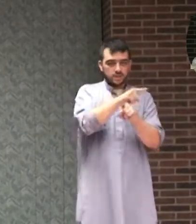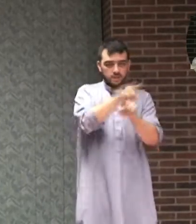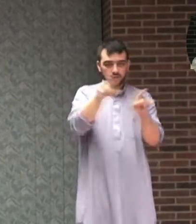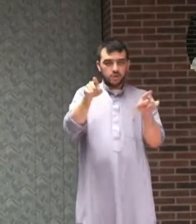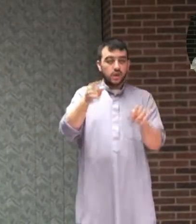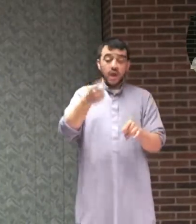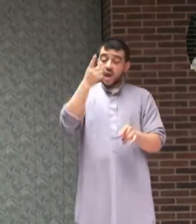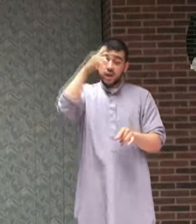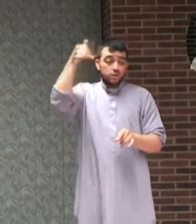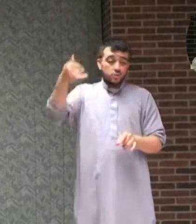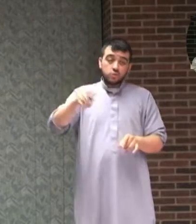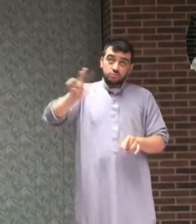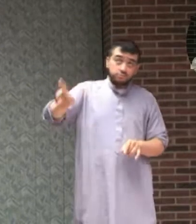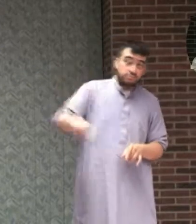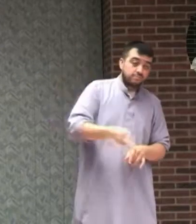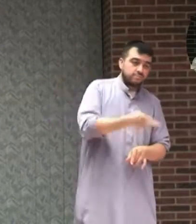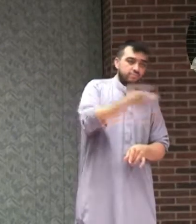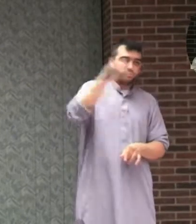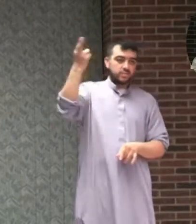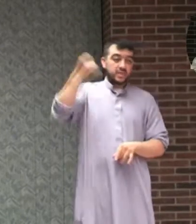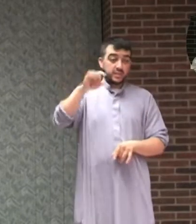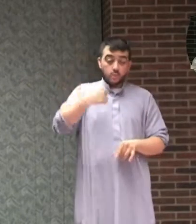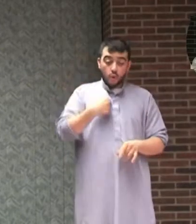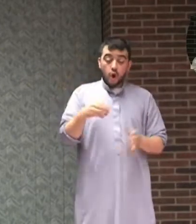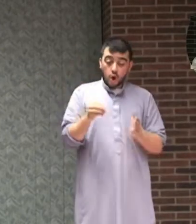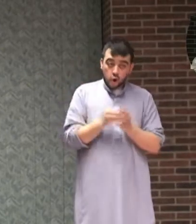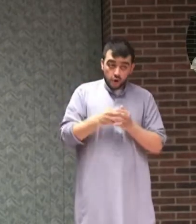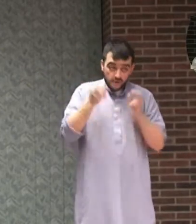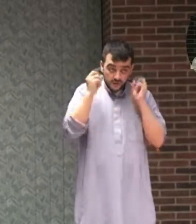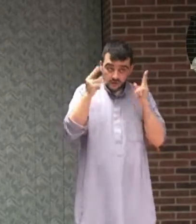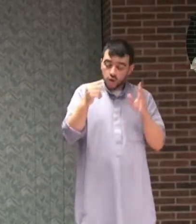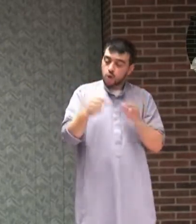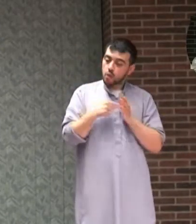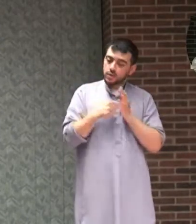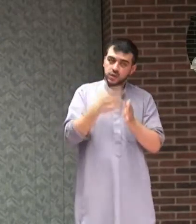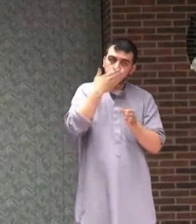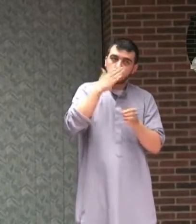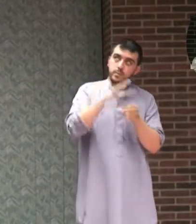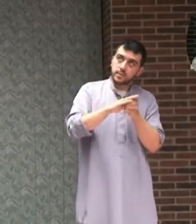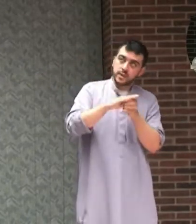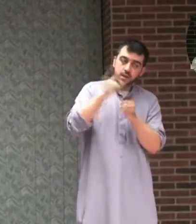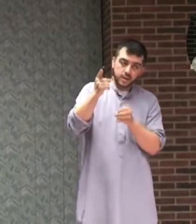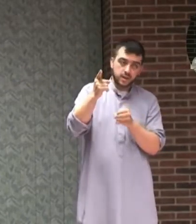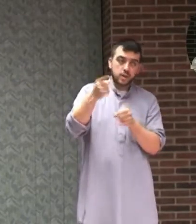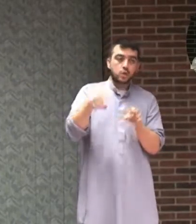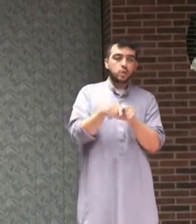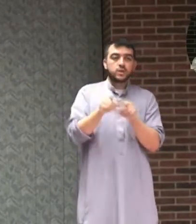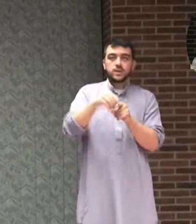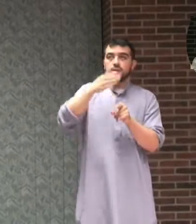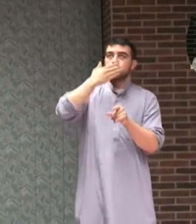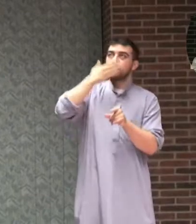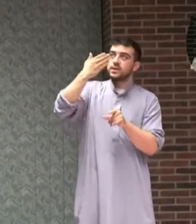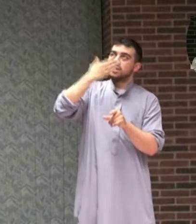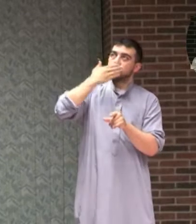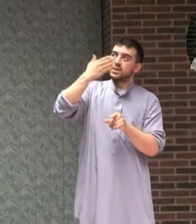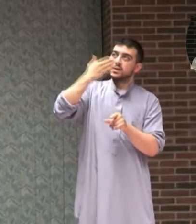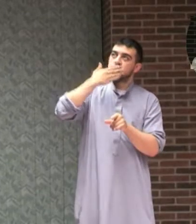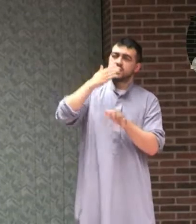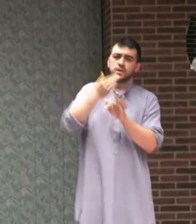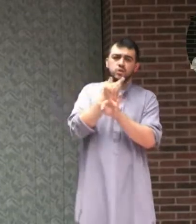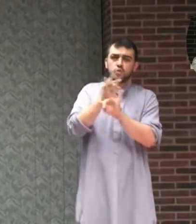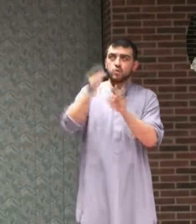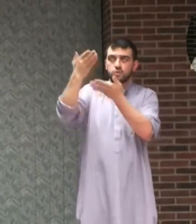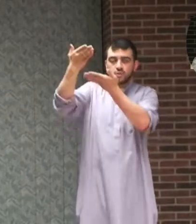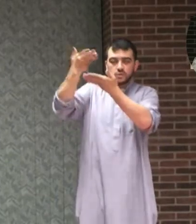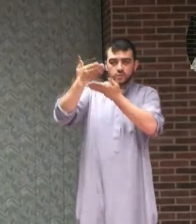vers lui nous retournerons, et tant que nous sommes sur terre, nous avons ce devoir de lui obéir et de le remercier de